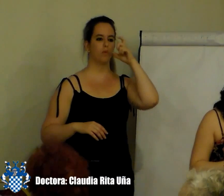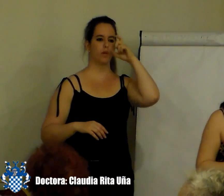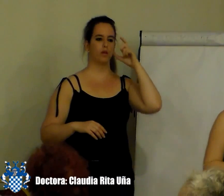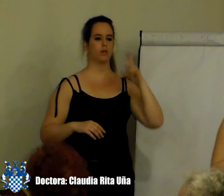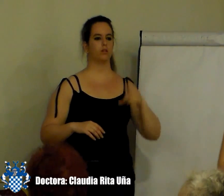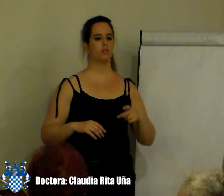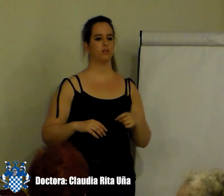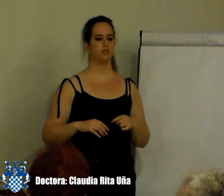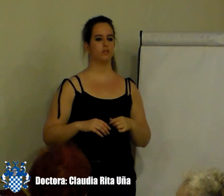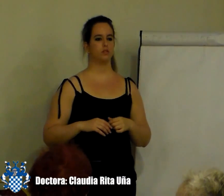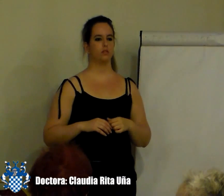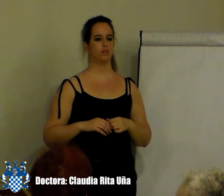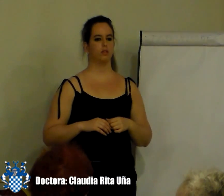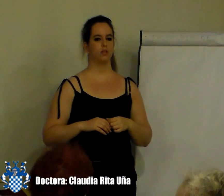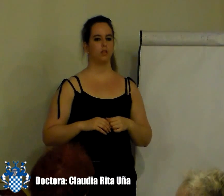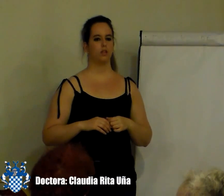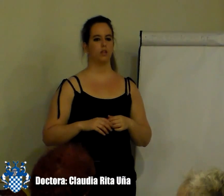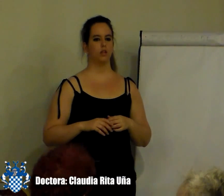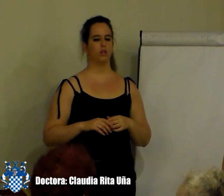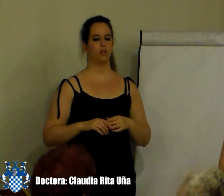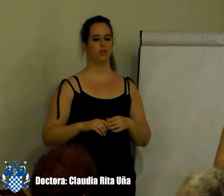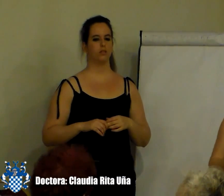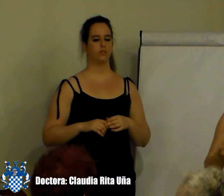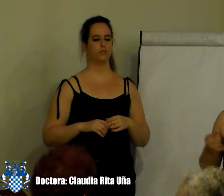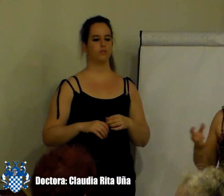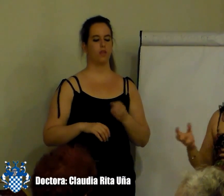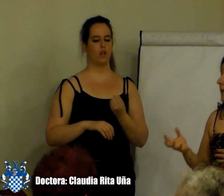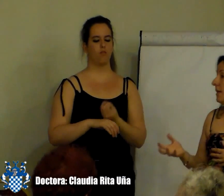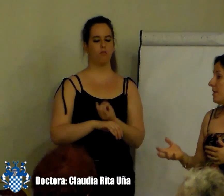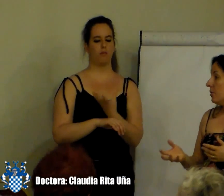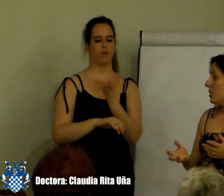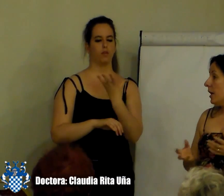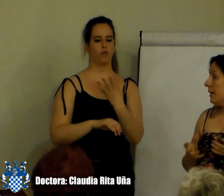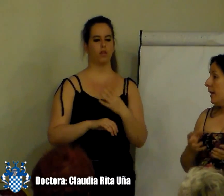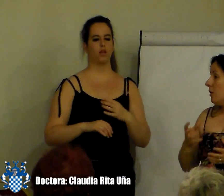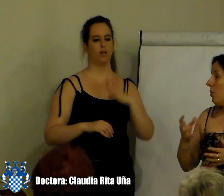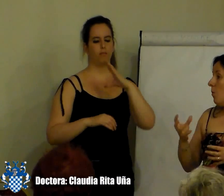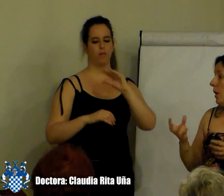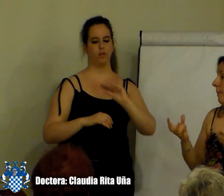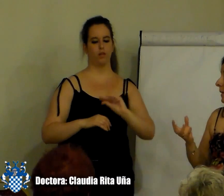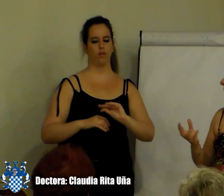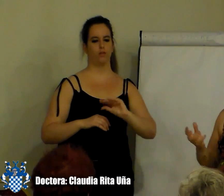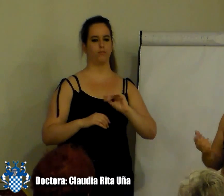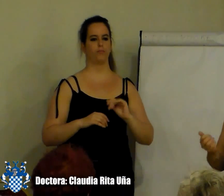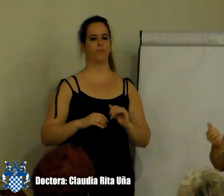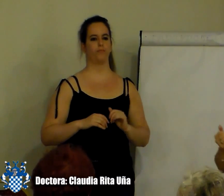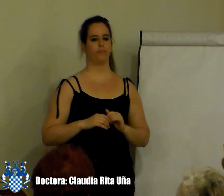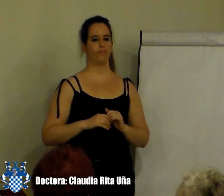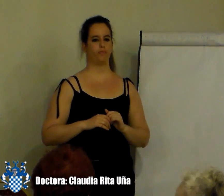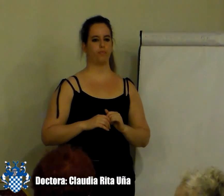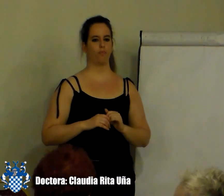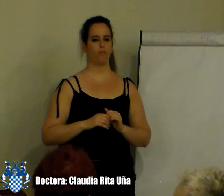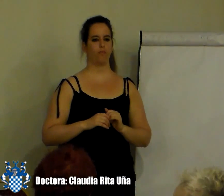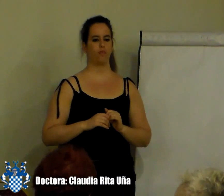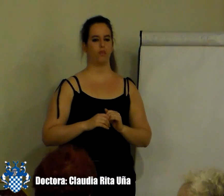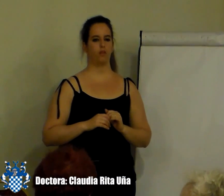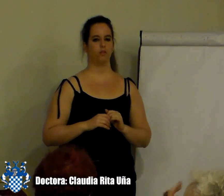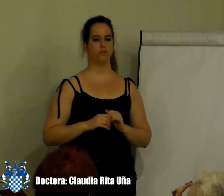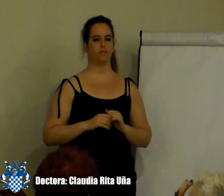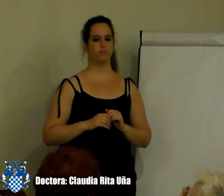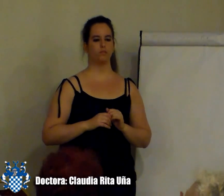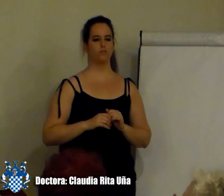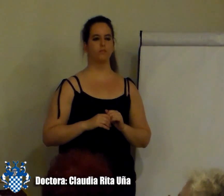las citoquinas proinflamatorias que están más disminuidas, o sea que está como la parte inmune más deteriorada,